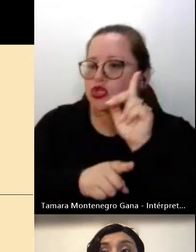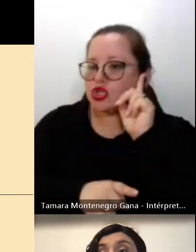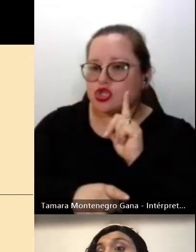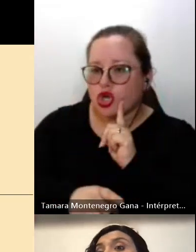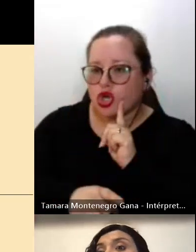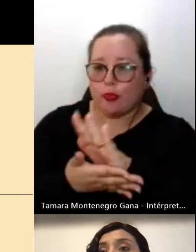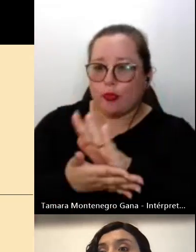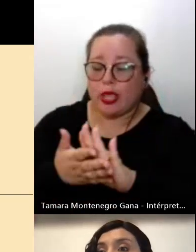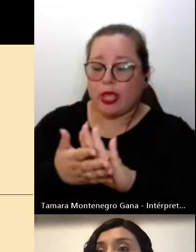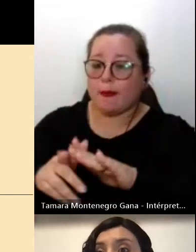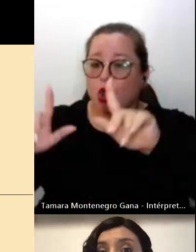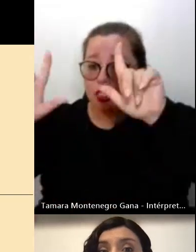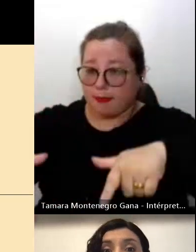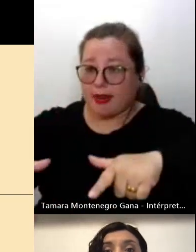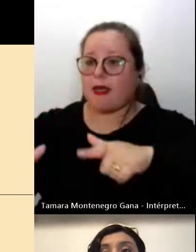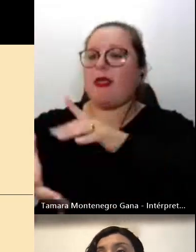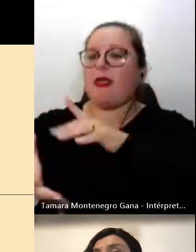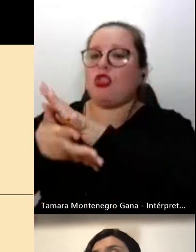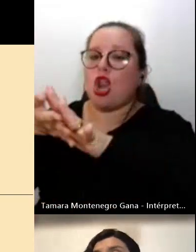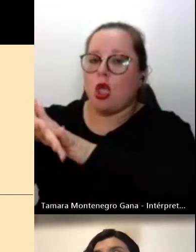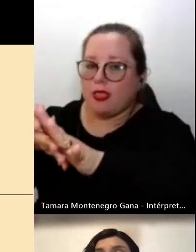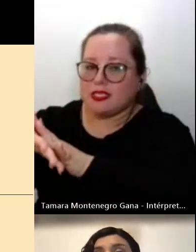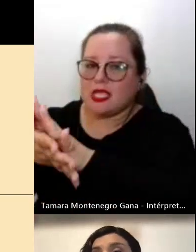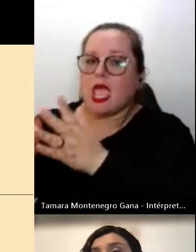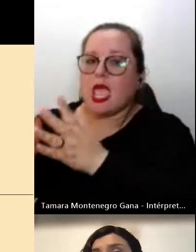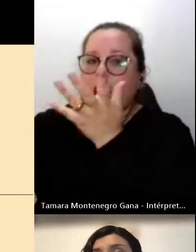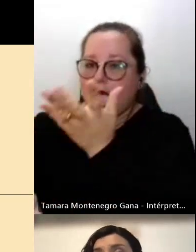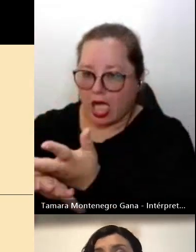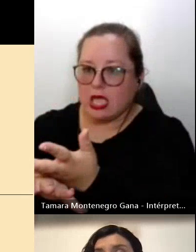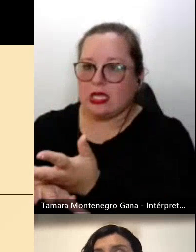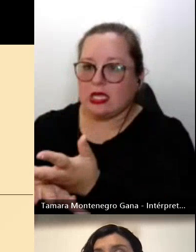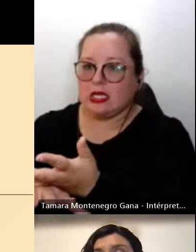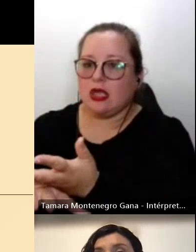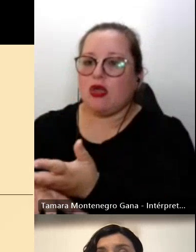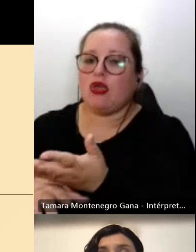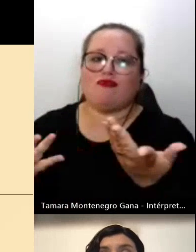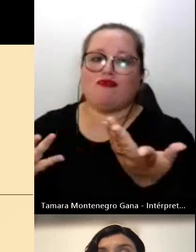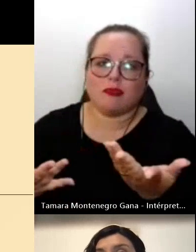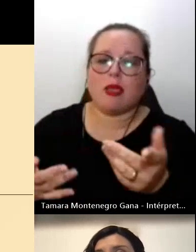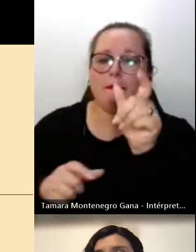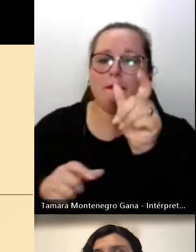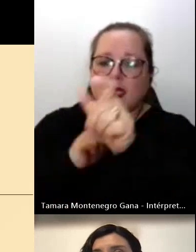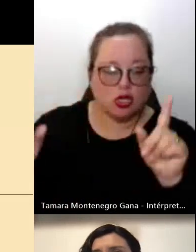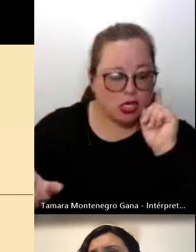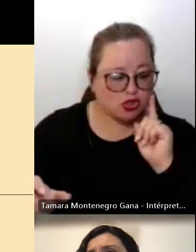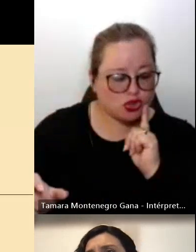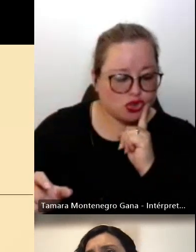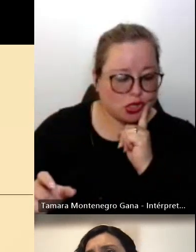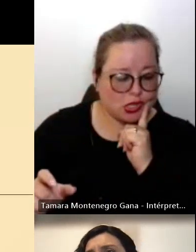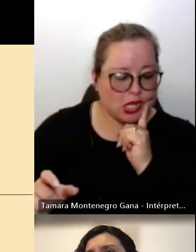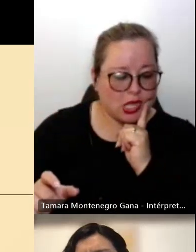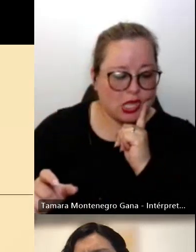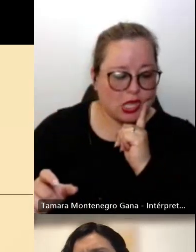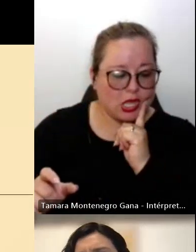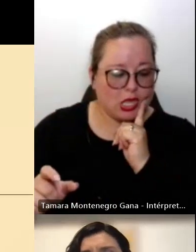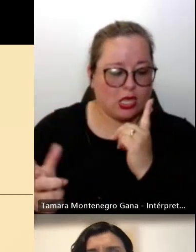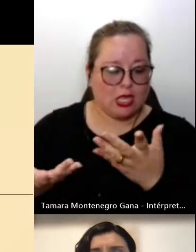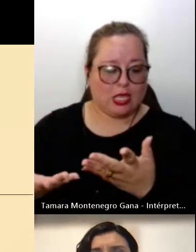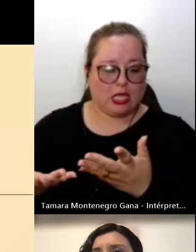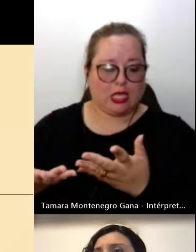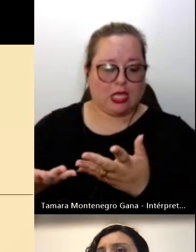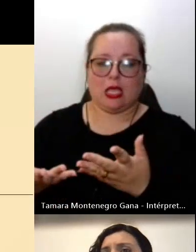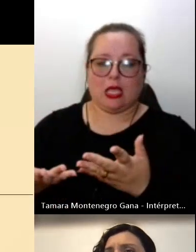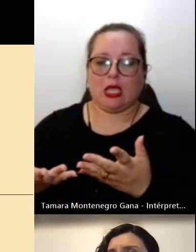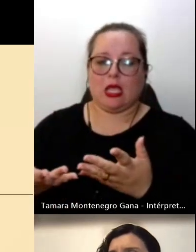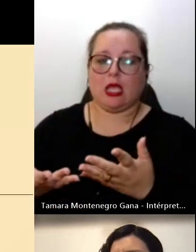el Departamento de Lengua de Señas, donde se reúnen las personas sordas a discutir cómo vamos a enseñar la lengua